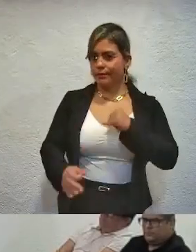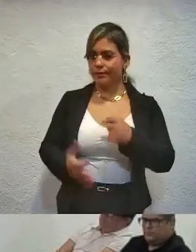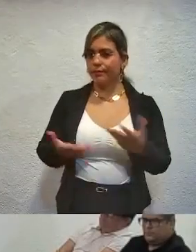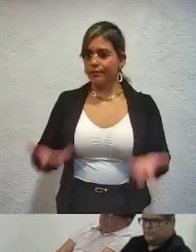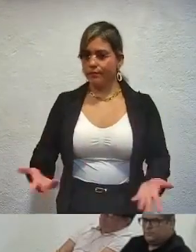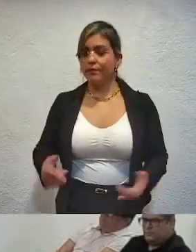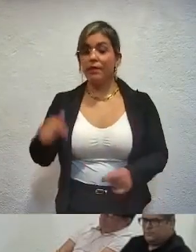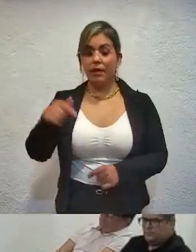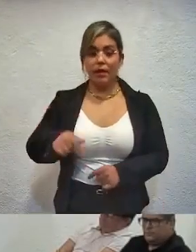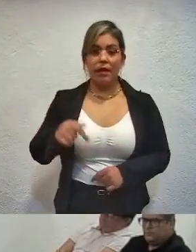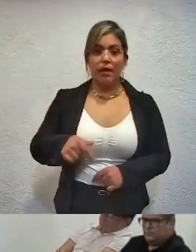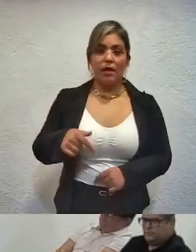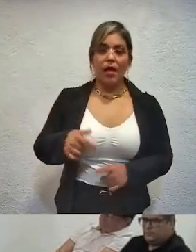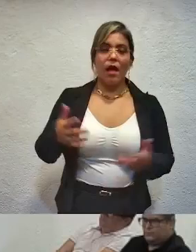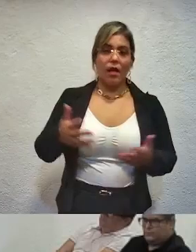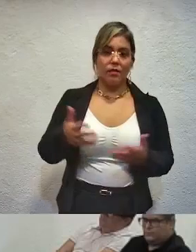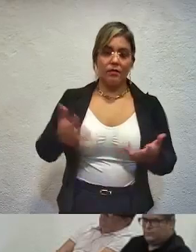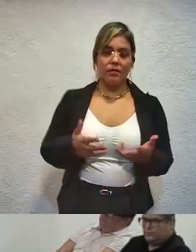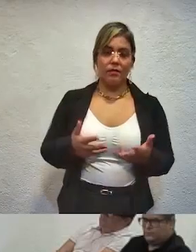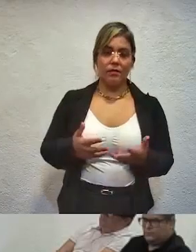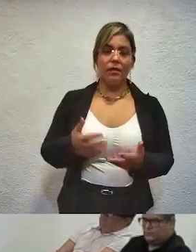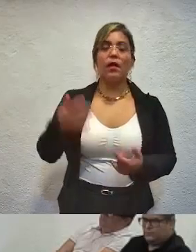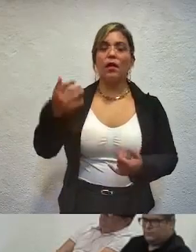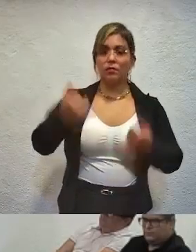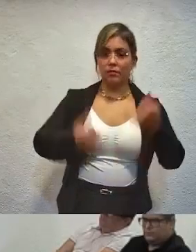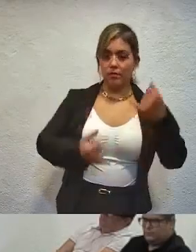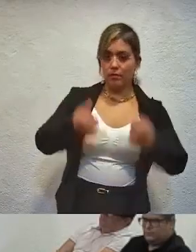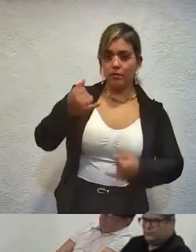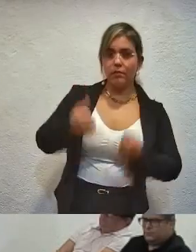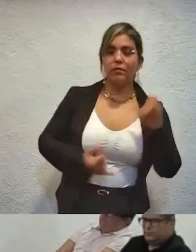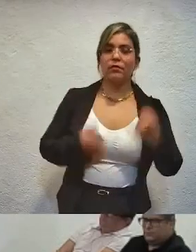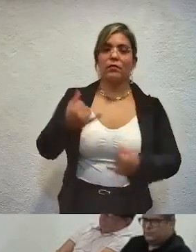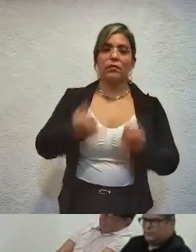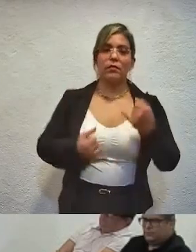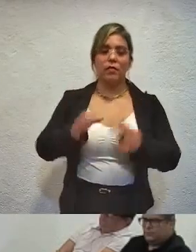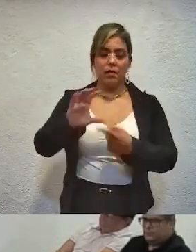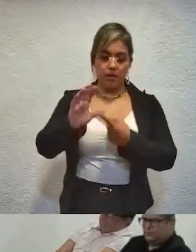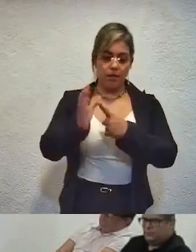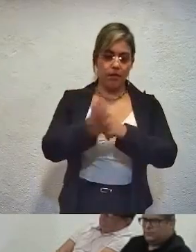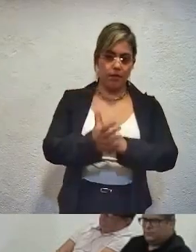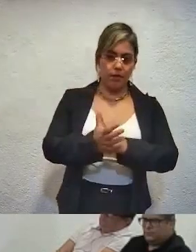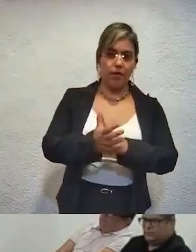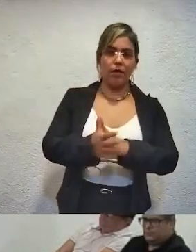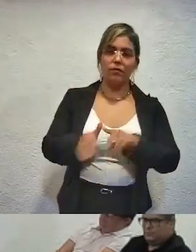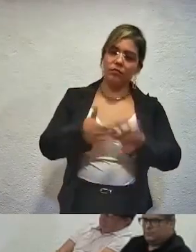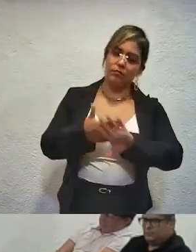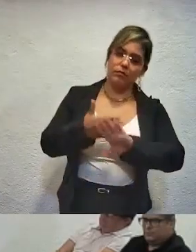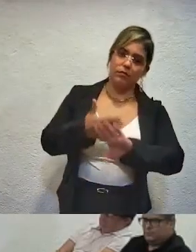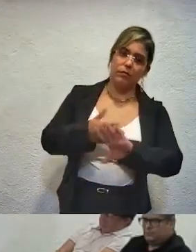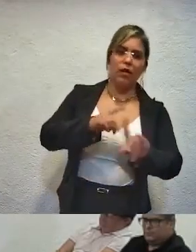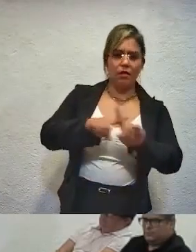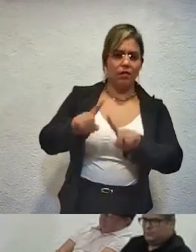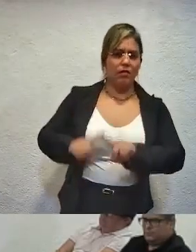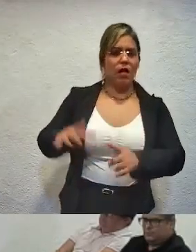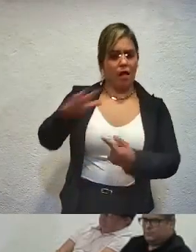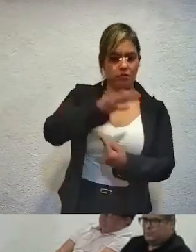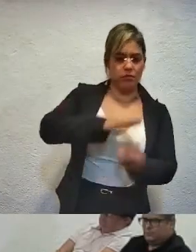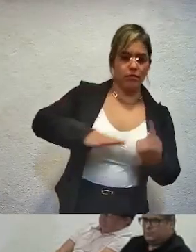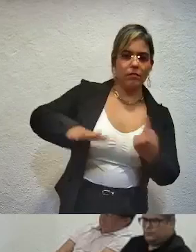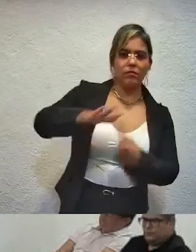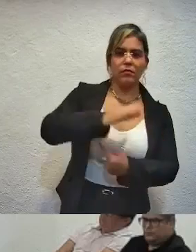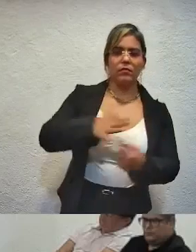naturaleza de la conducta, al bien jurídico tutelado, a la forma de comisión de la infracción y a las circunstancias particulares del caso,